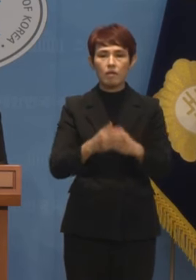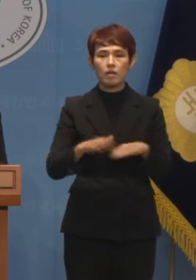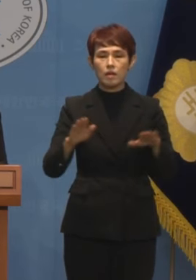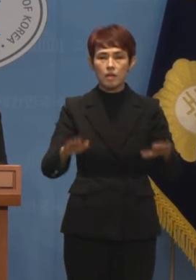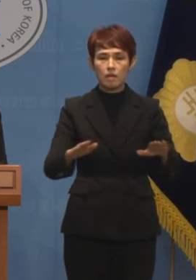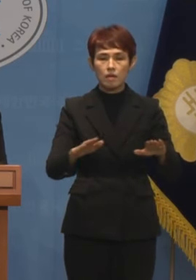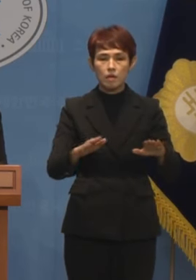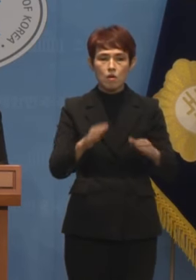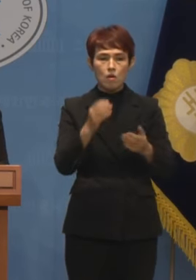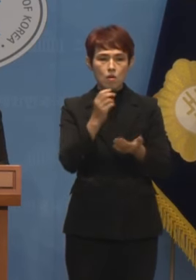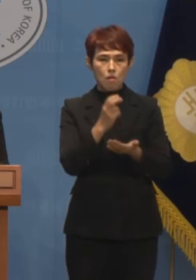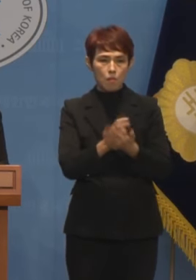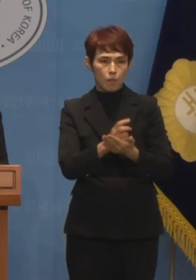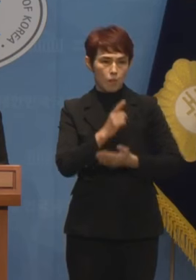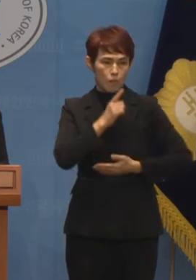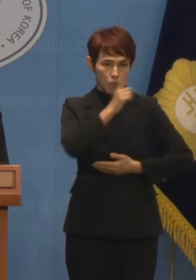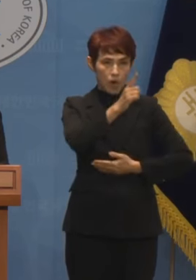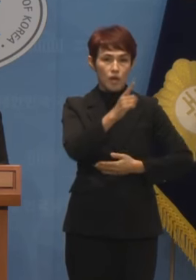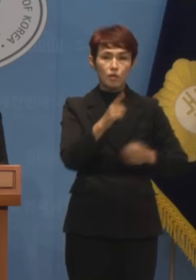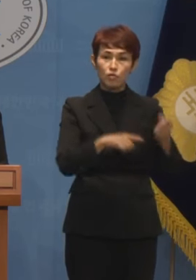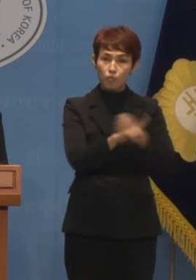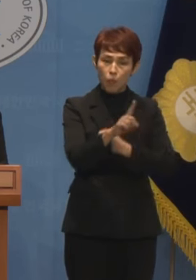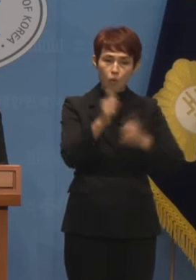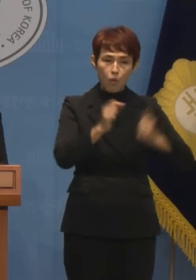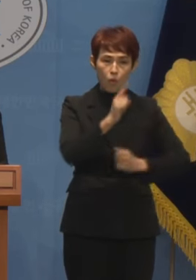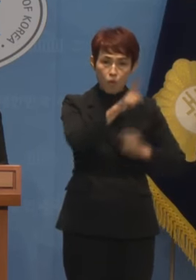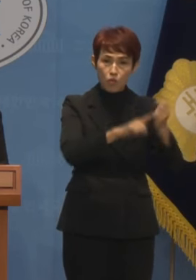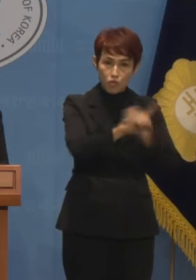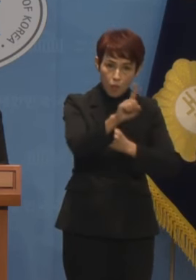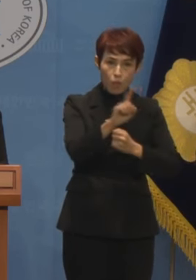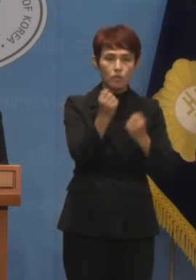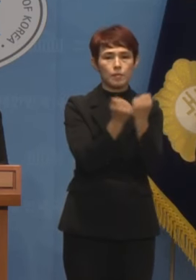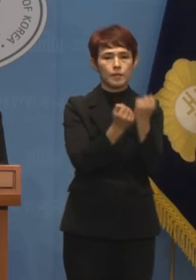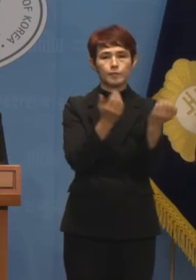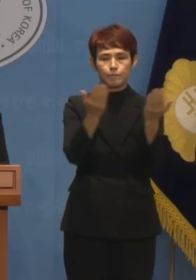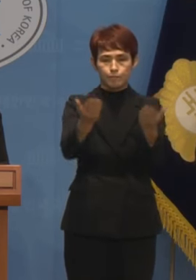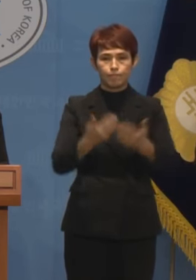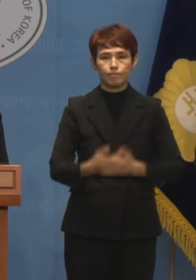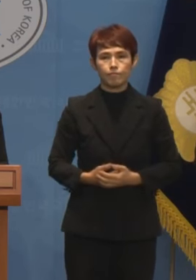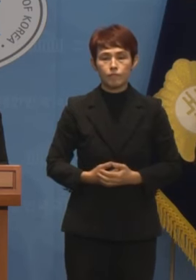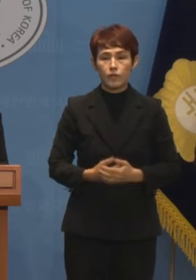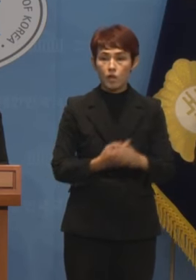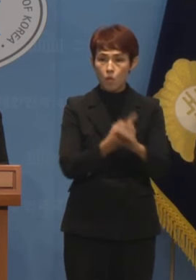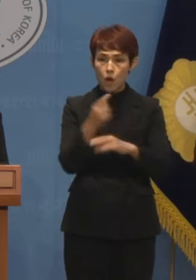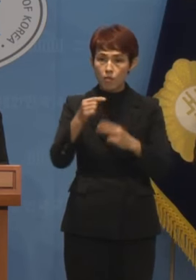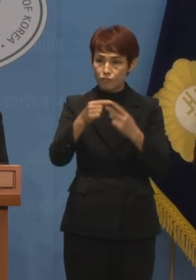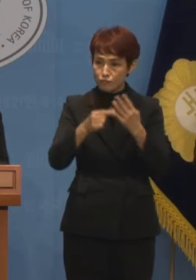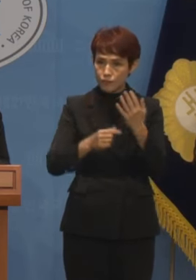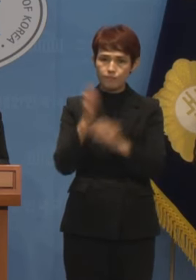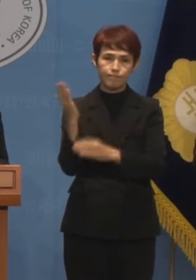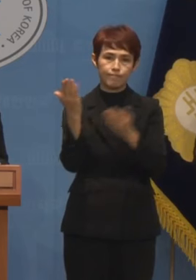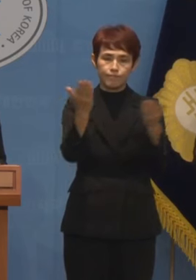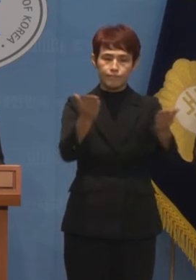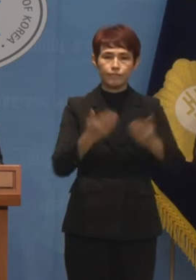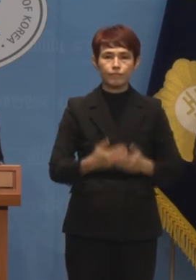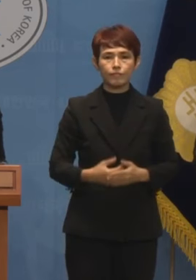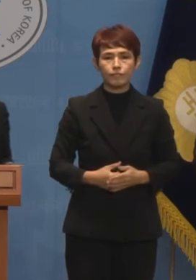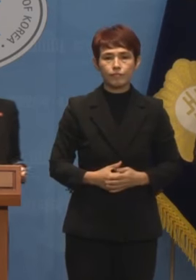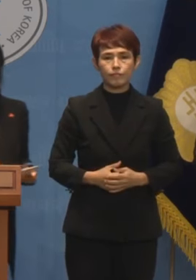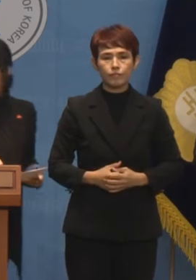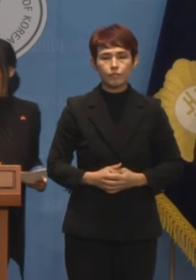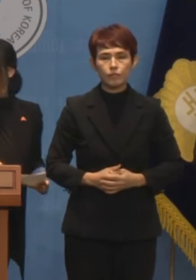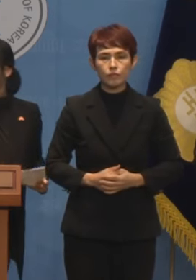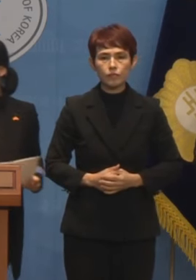사실을 말씀해 주시고 소를 제기한 취지에 대해서는 한창민 국회의원께서 말씀드리도록 하겠습니다.